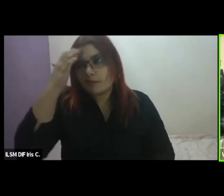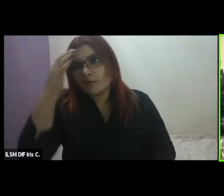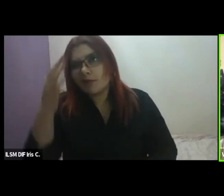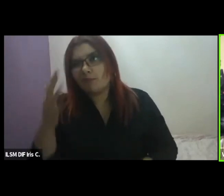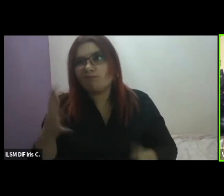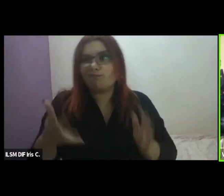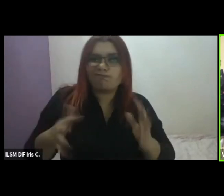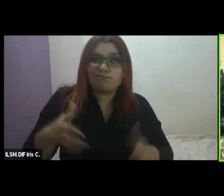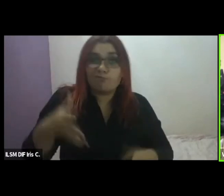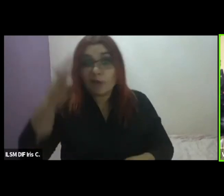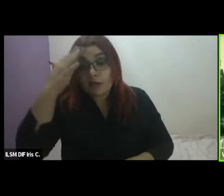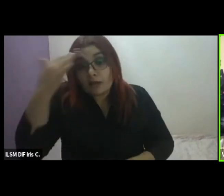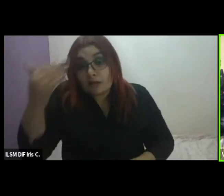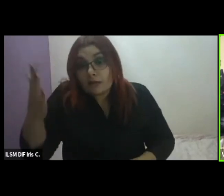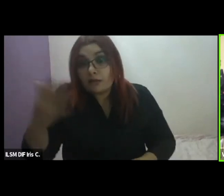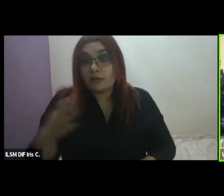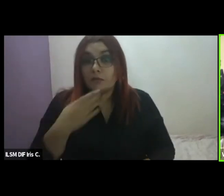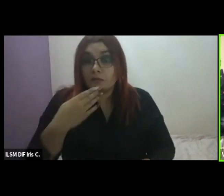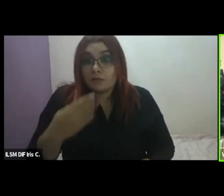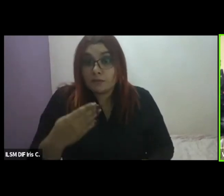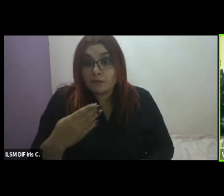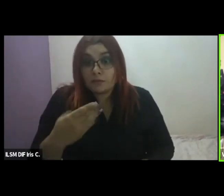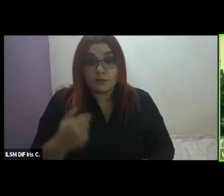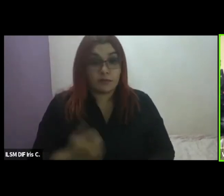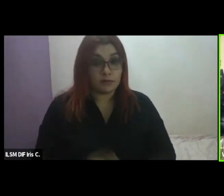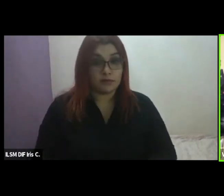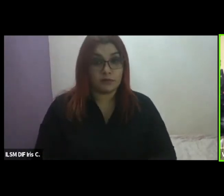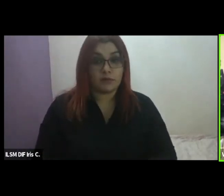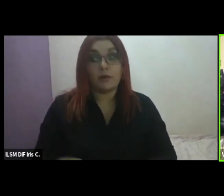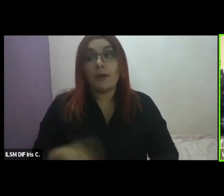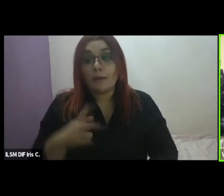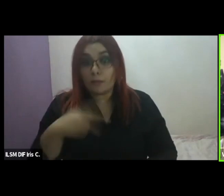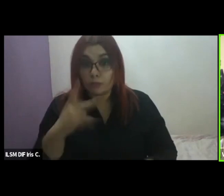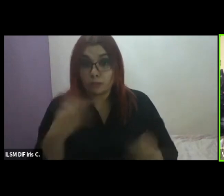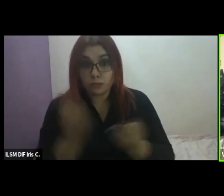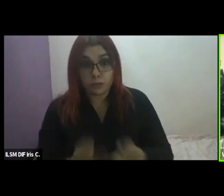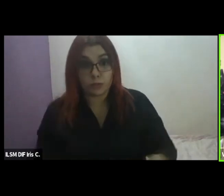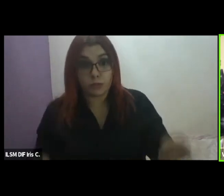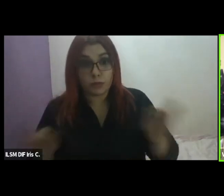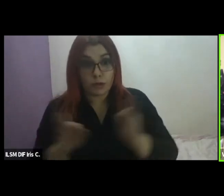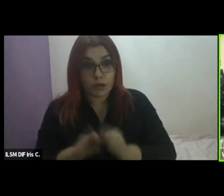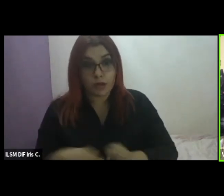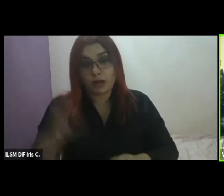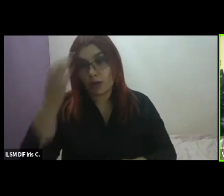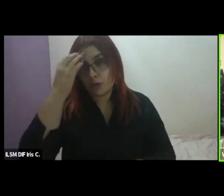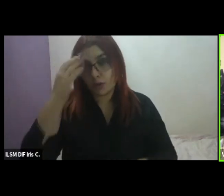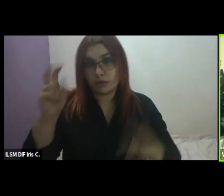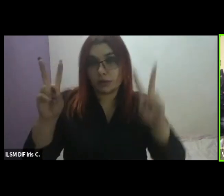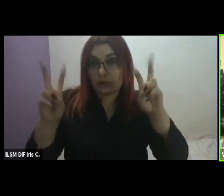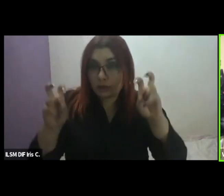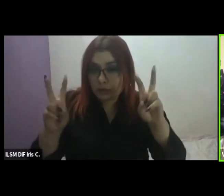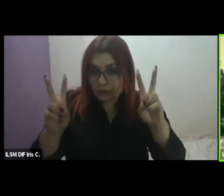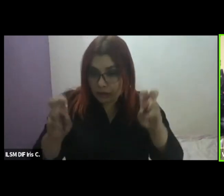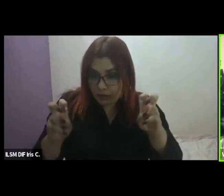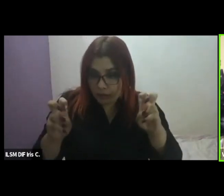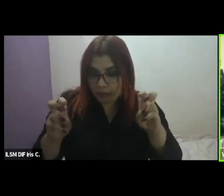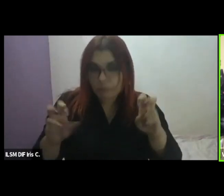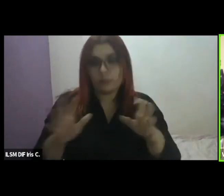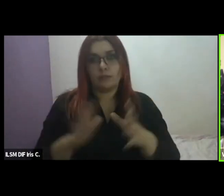ahí es importante tener en cuenta el contexto desde el cual vamos a estudiar la discapacidad